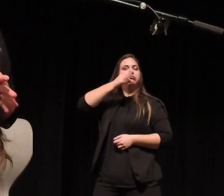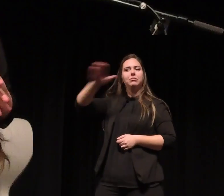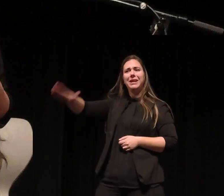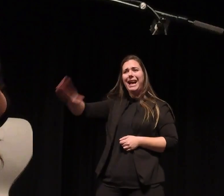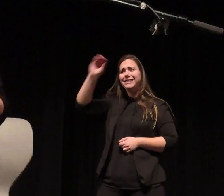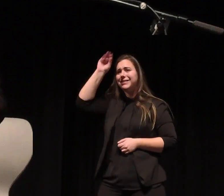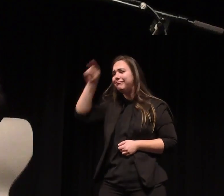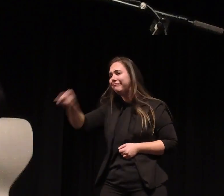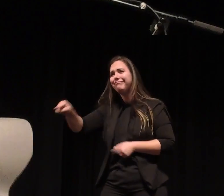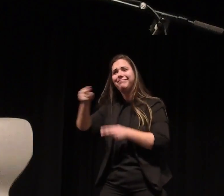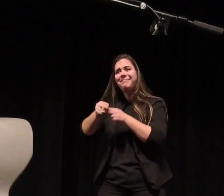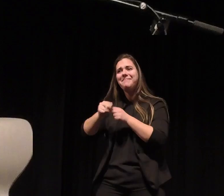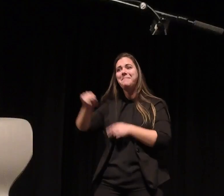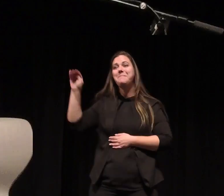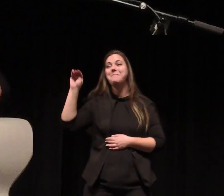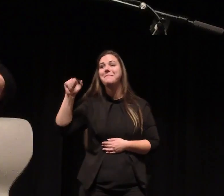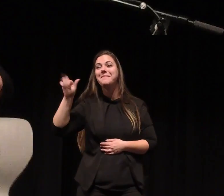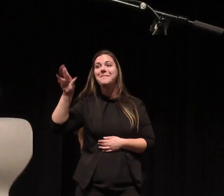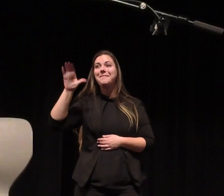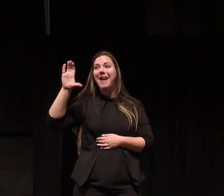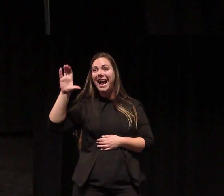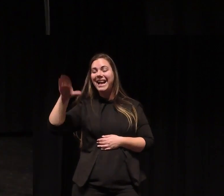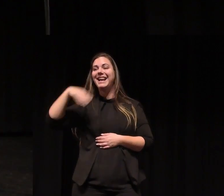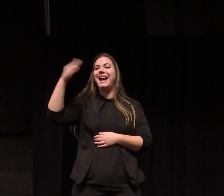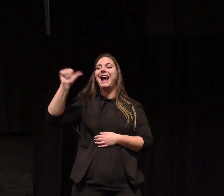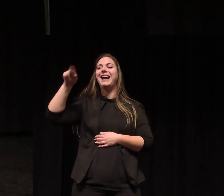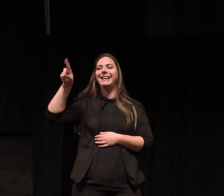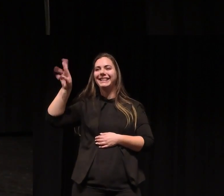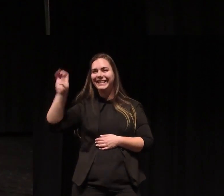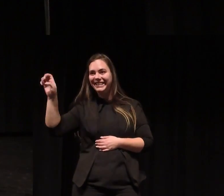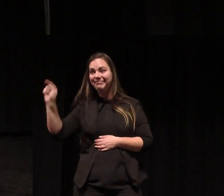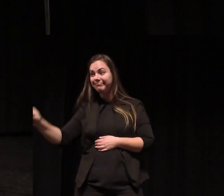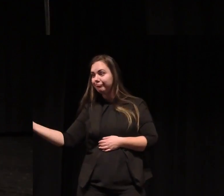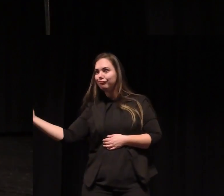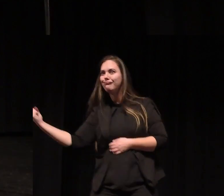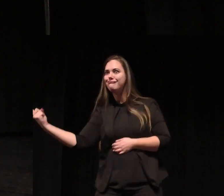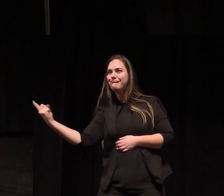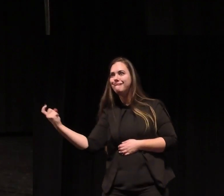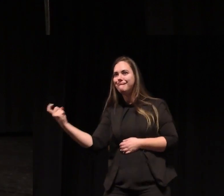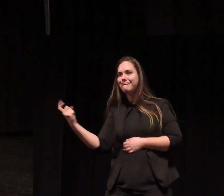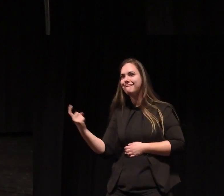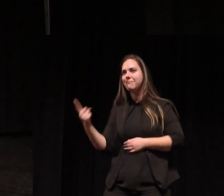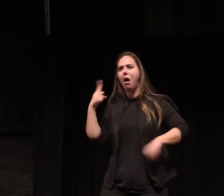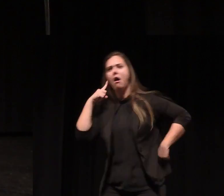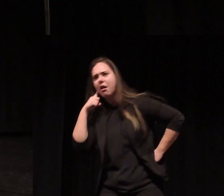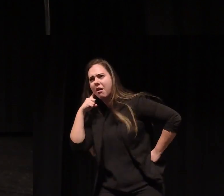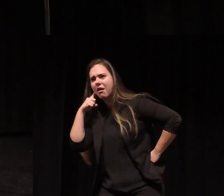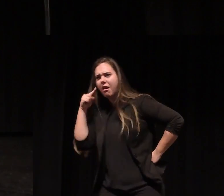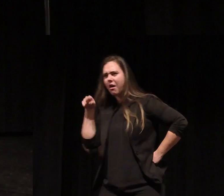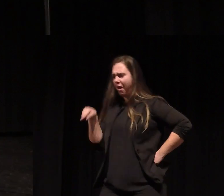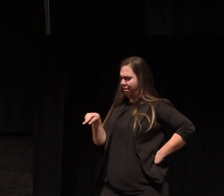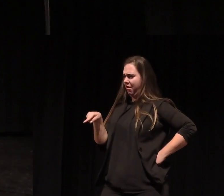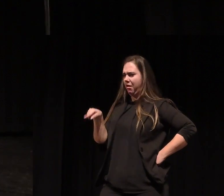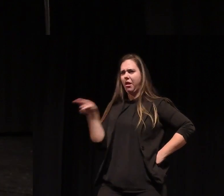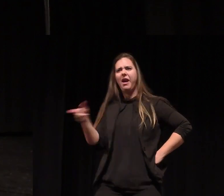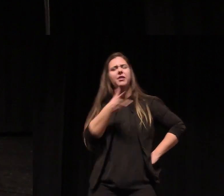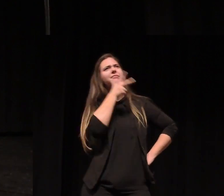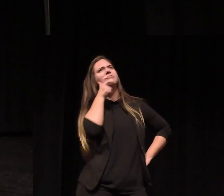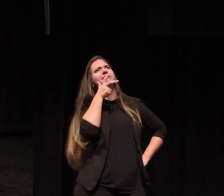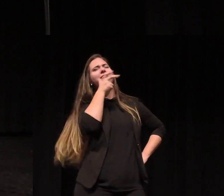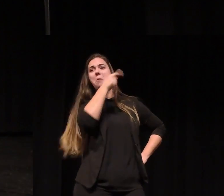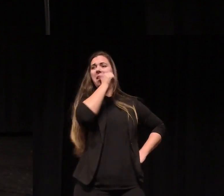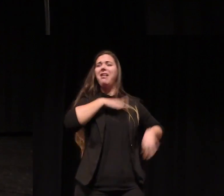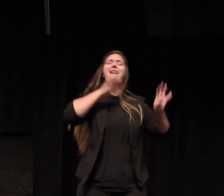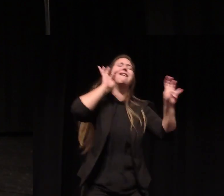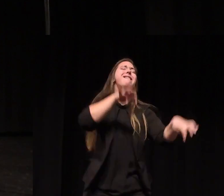en avant de la maison de Monsieur Trop-Net et puis il a entendu la pauvre Clara pleurer. Il lui dit «